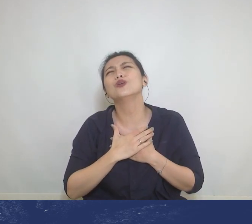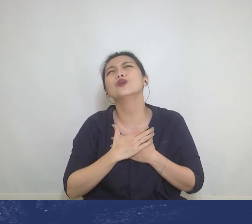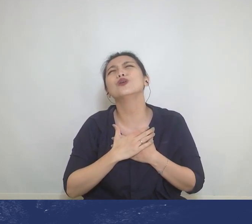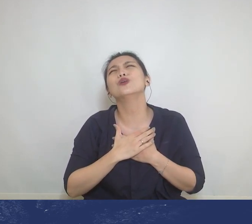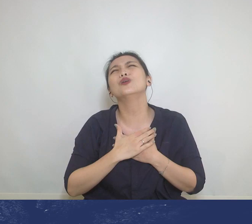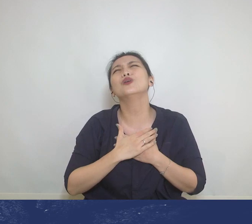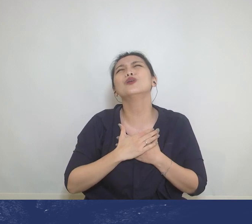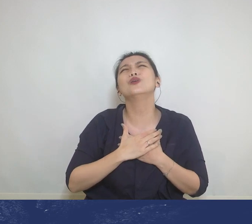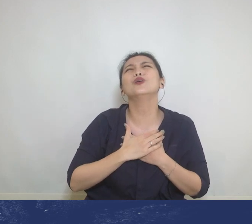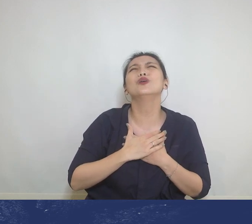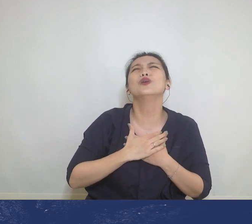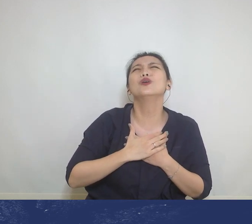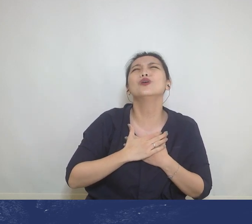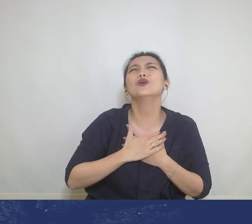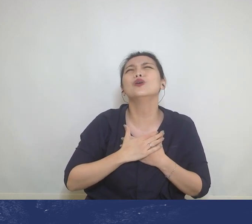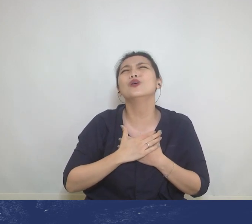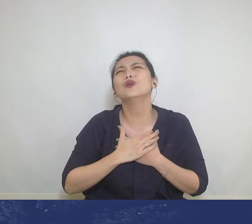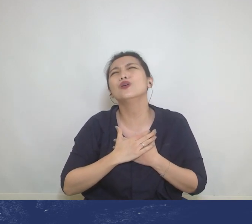bagiku.